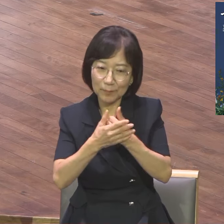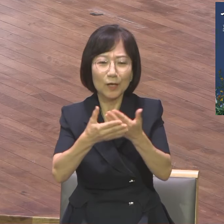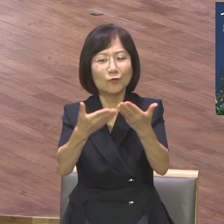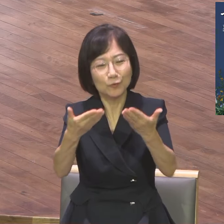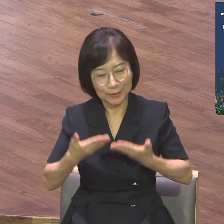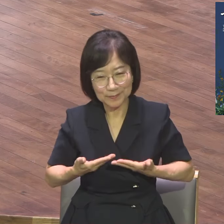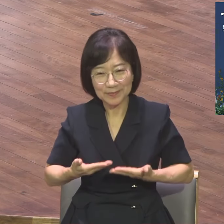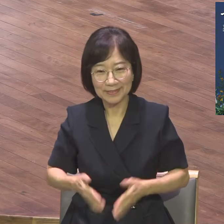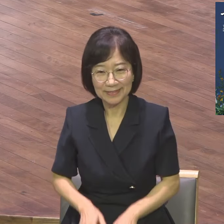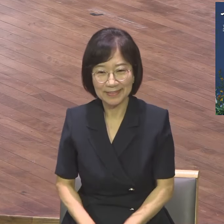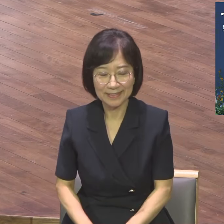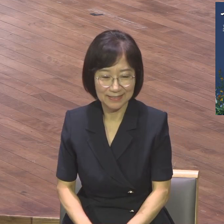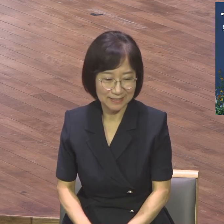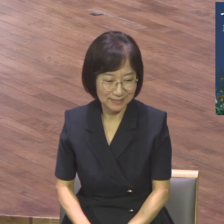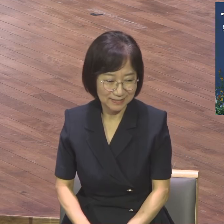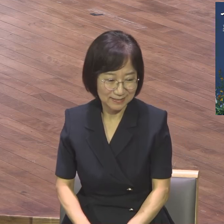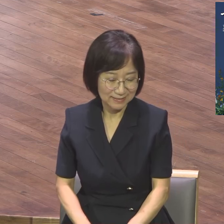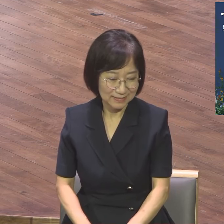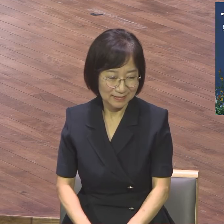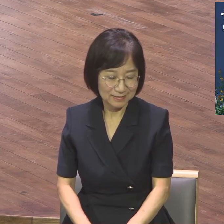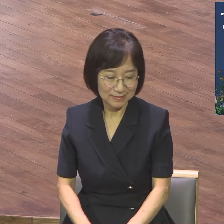계십니다.